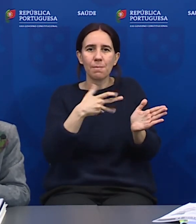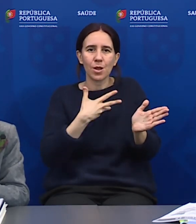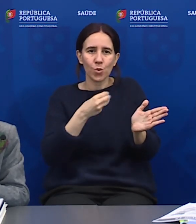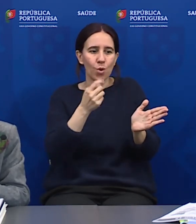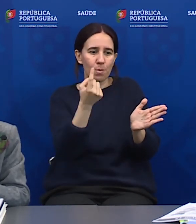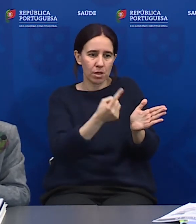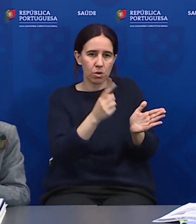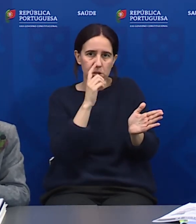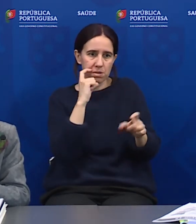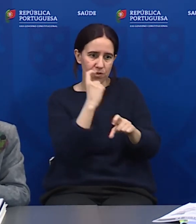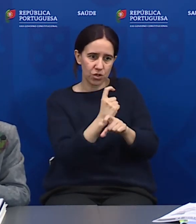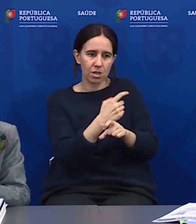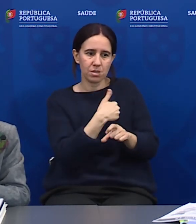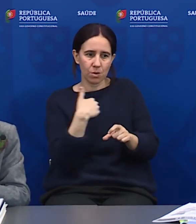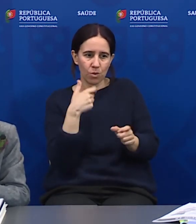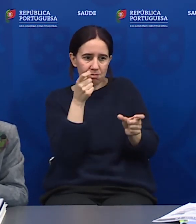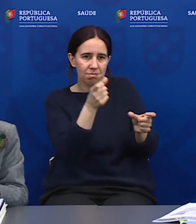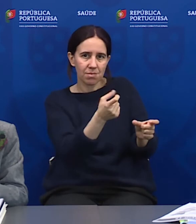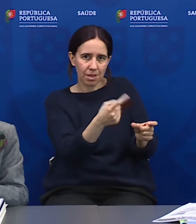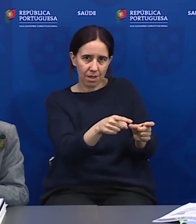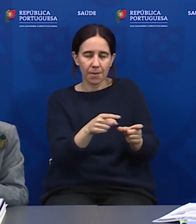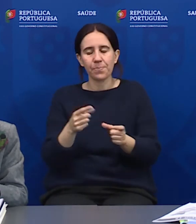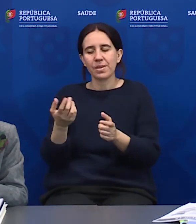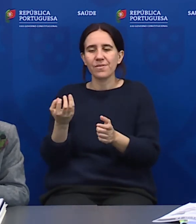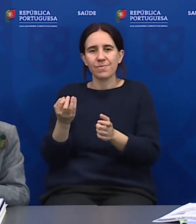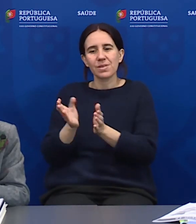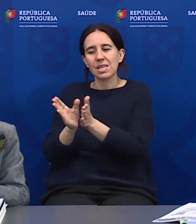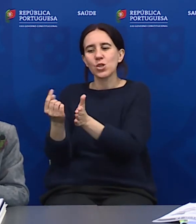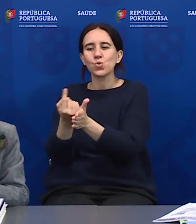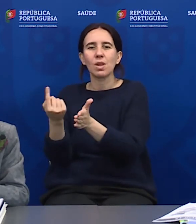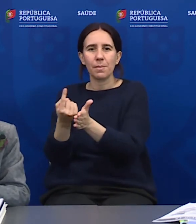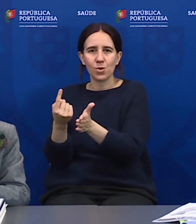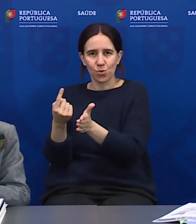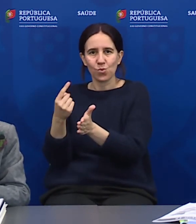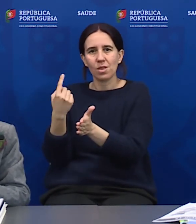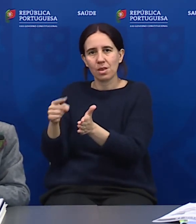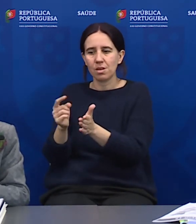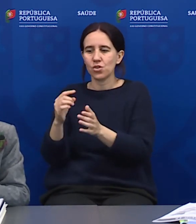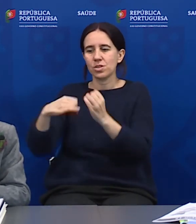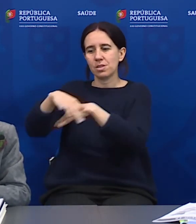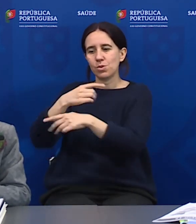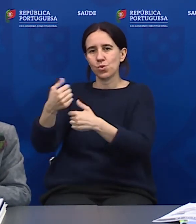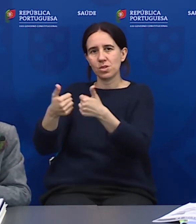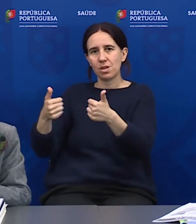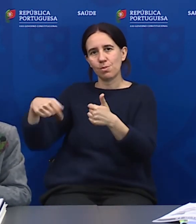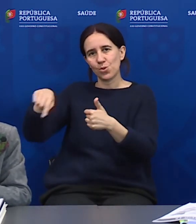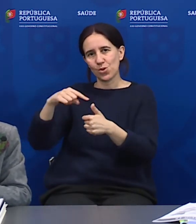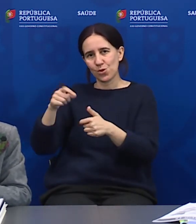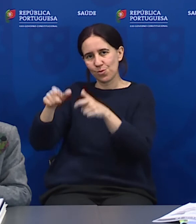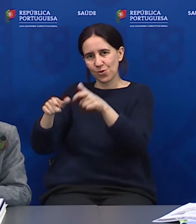em vigilância ativa pelas autoridades de saúde e chama-se, obviamente, isolamento profilático e distanciamento social para as outras